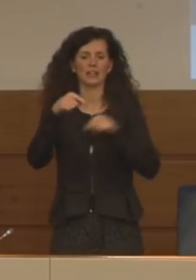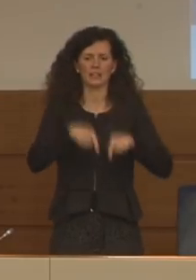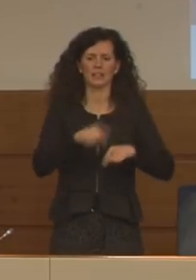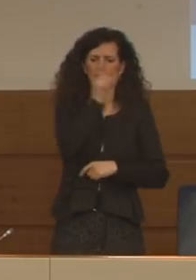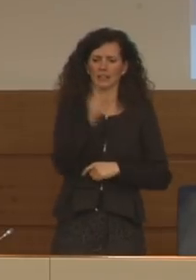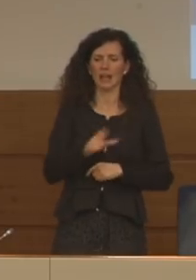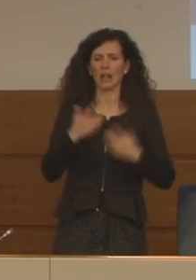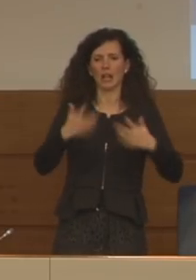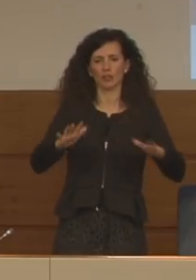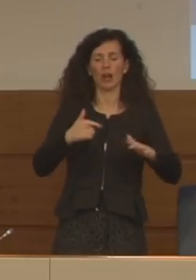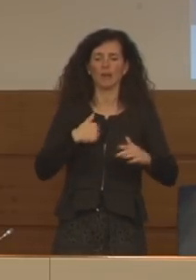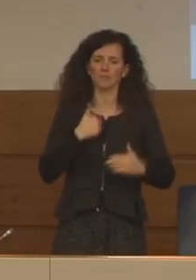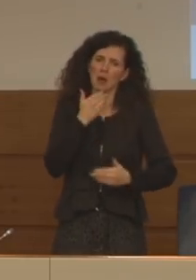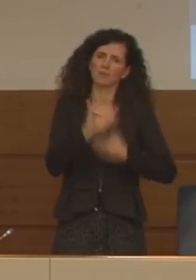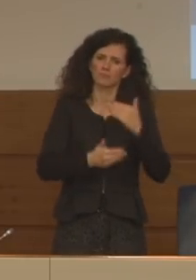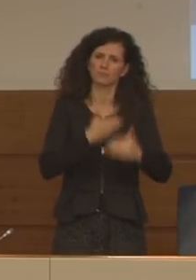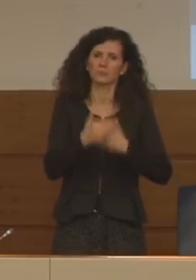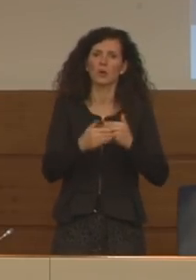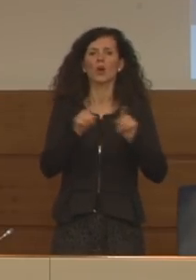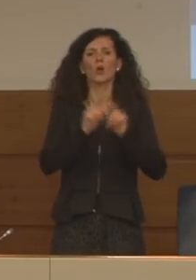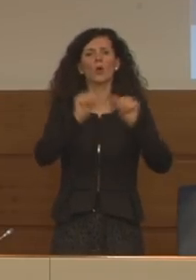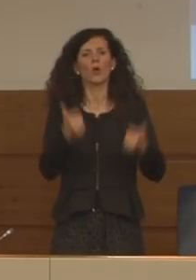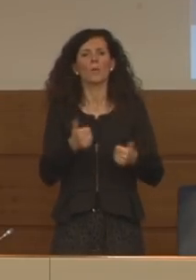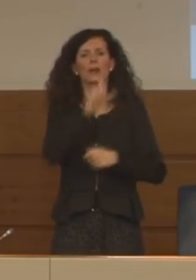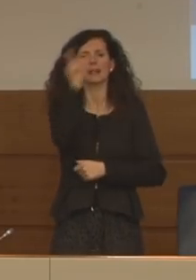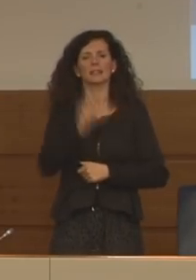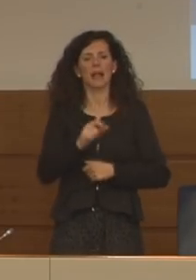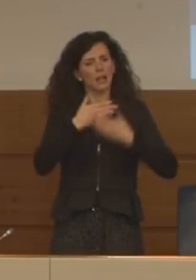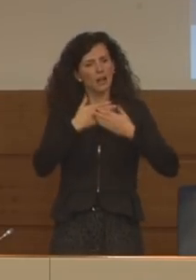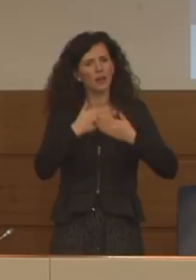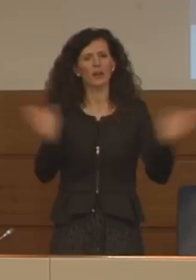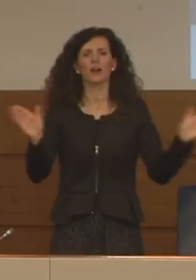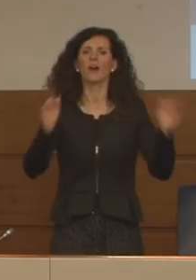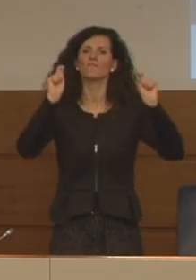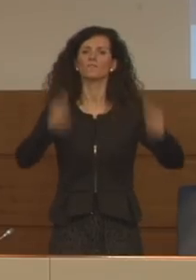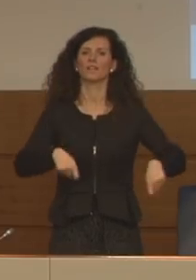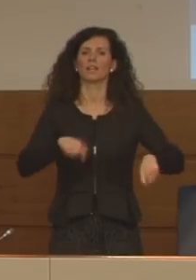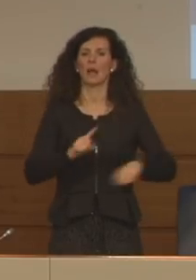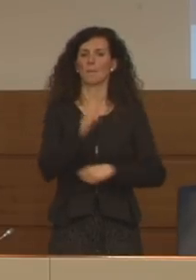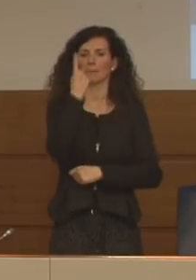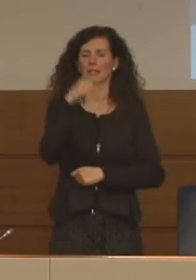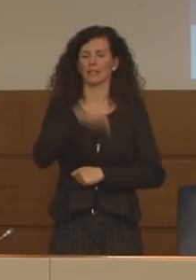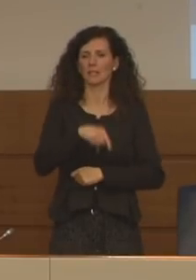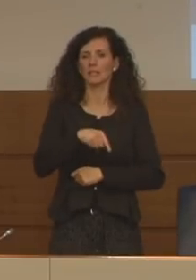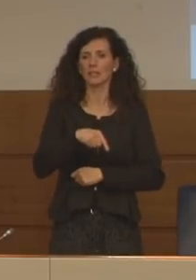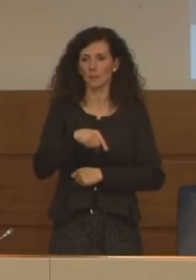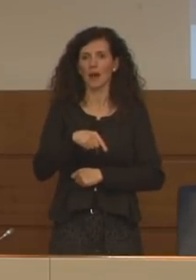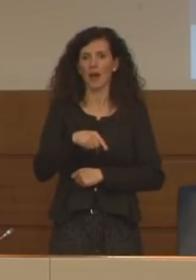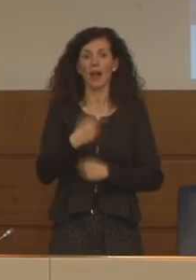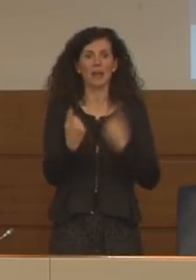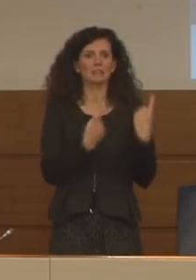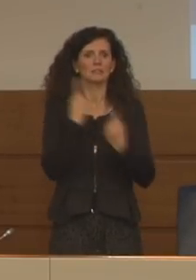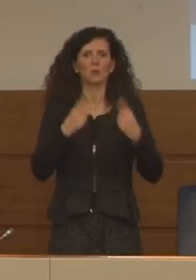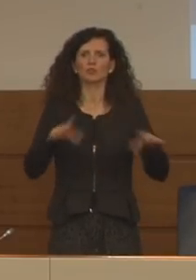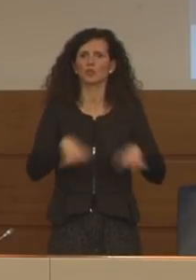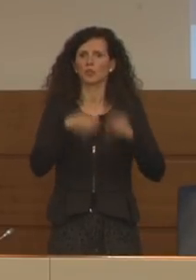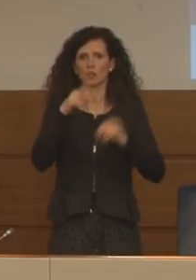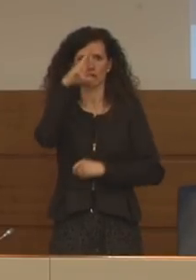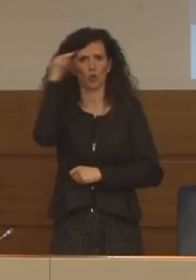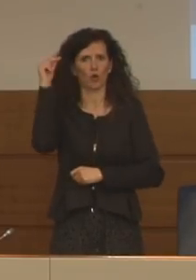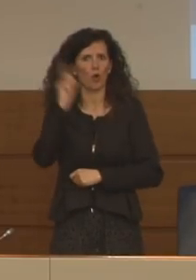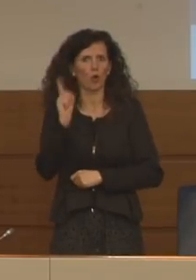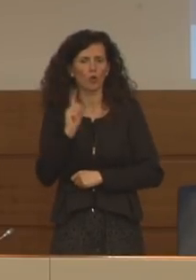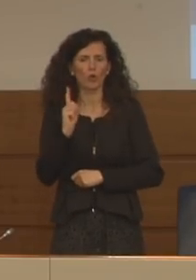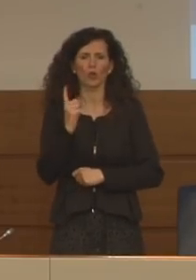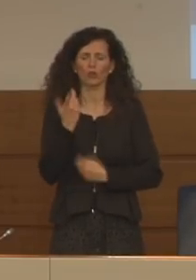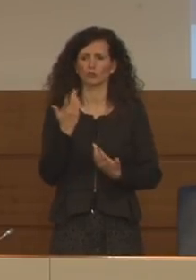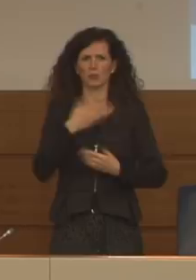in qualche modo all'apripista in una situazione ancora poco conosciuta inizialmente ignota di una serie di